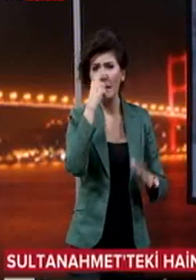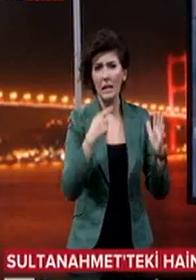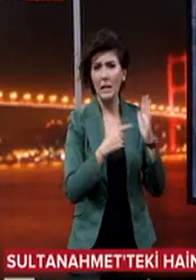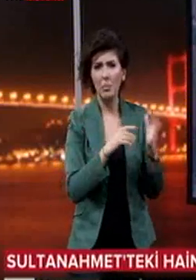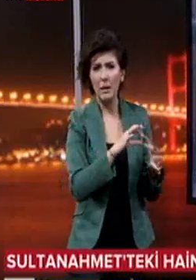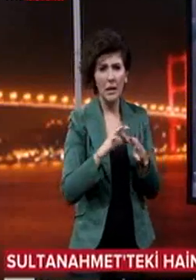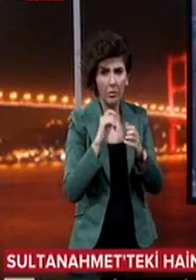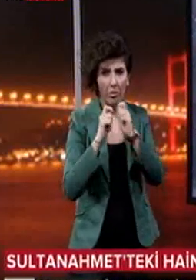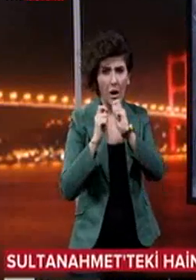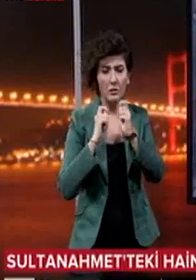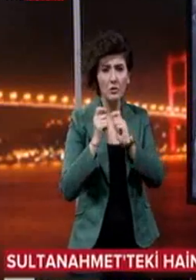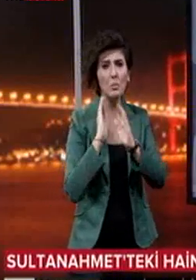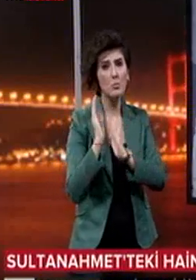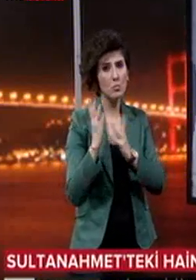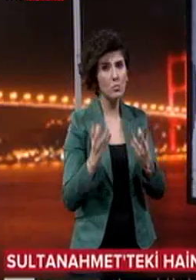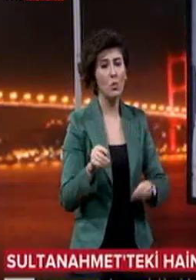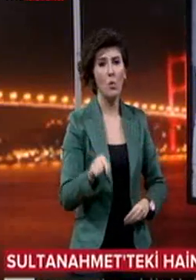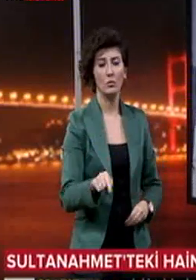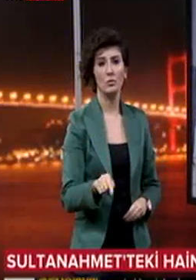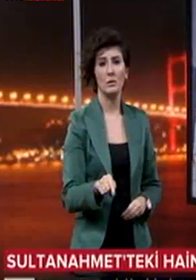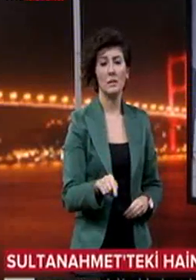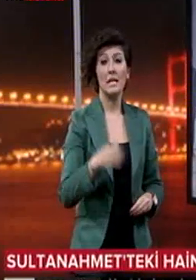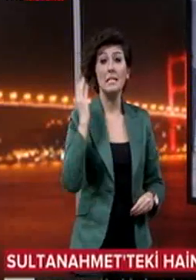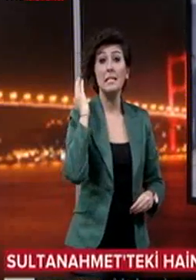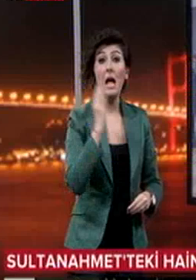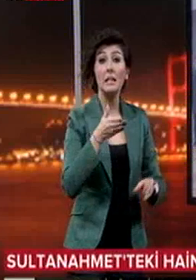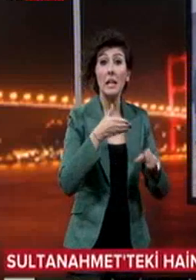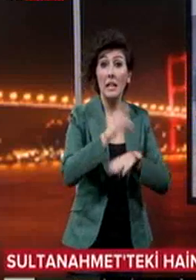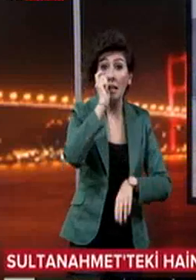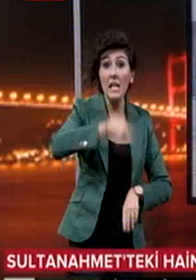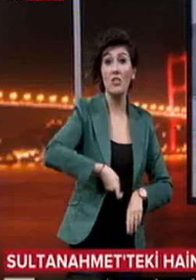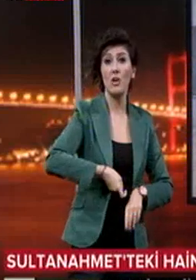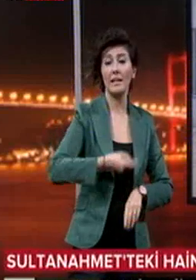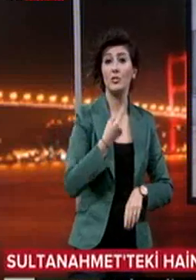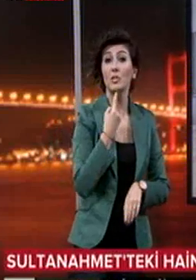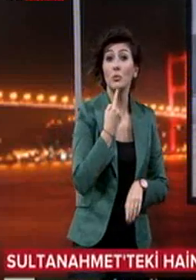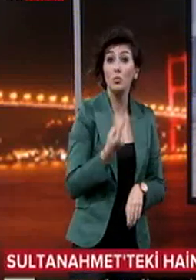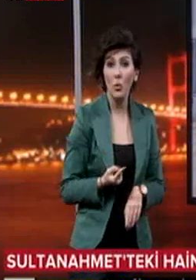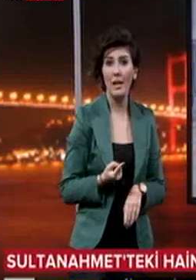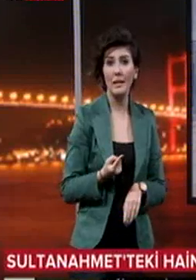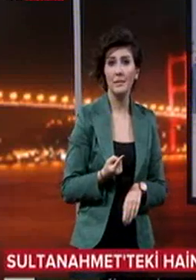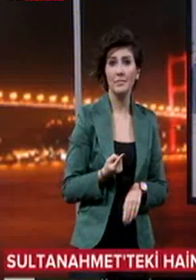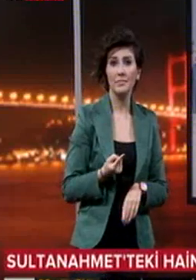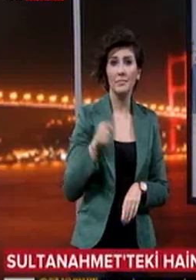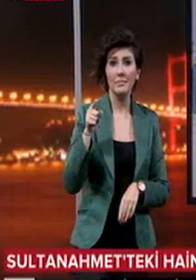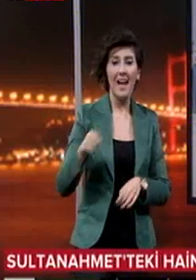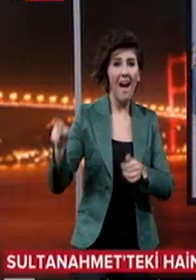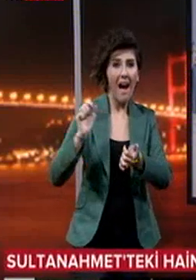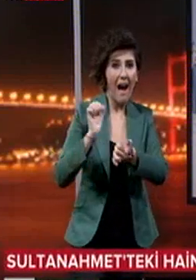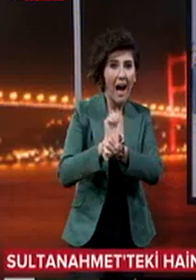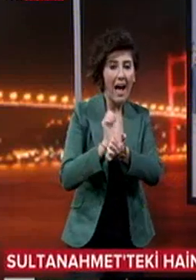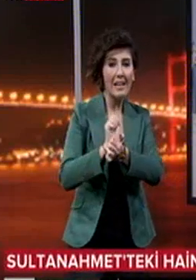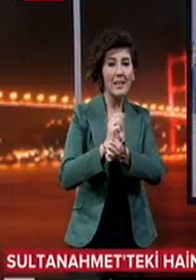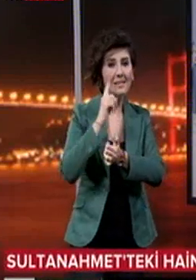Saldırganın kimliği ile ilgili tartışma da sürüyor. Saldırıyı gerçekleştirdiği iddia edilen Elif Sultan Kalsen'in ailesi